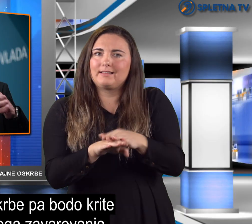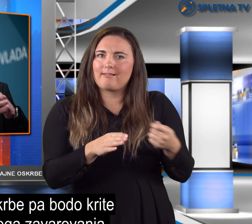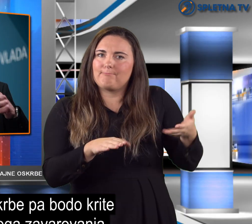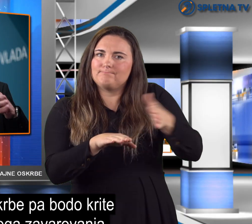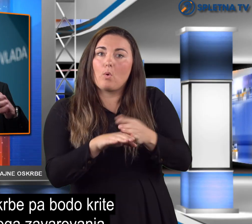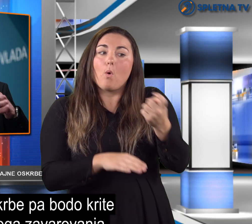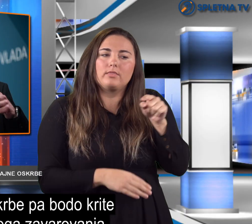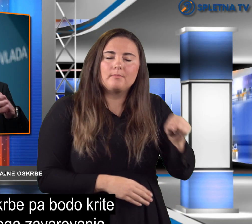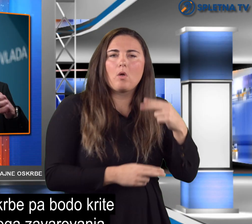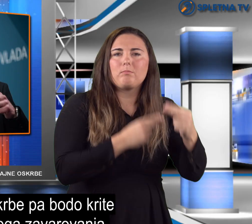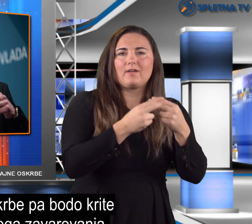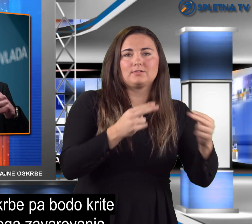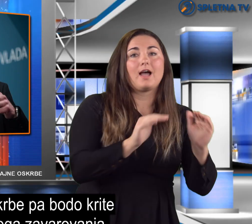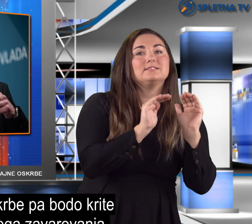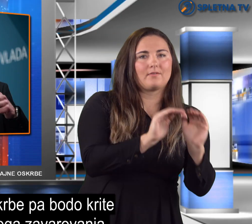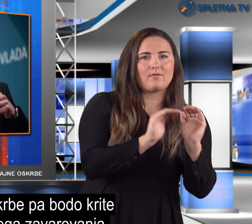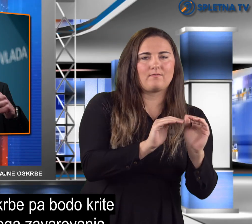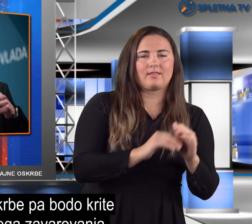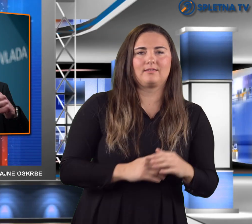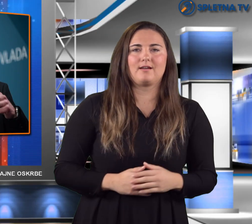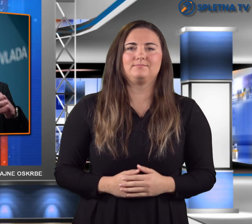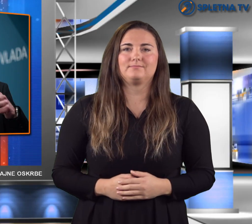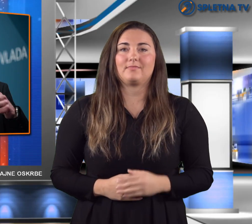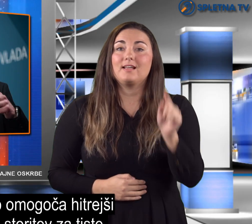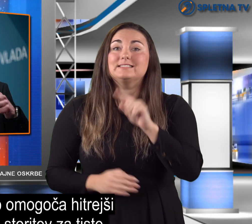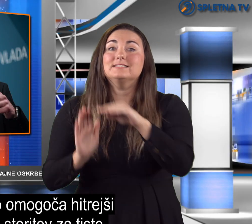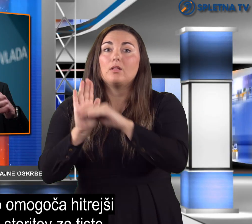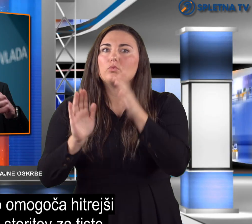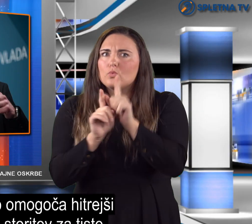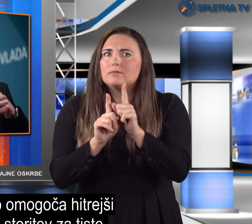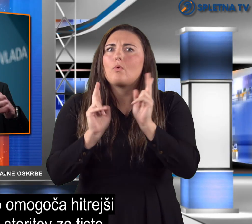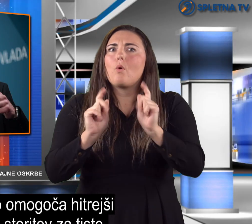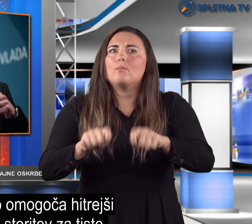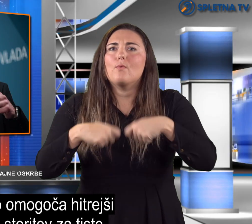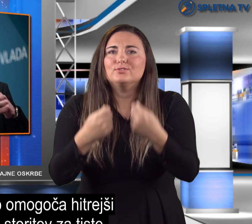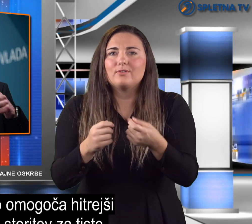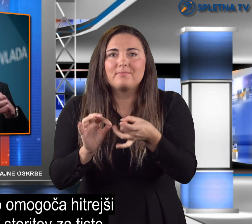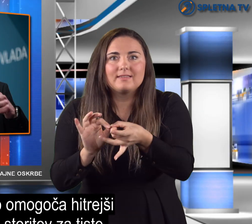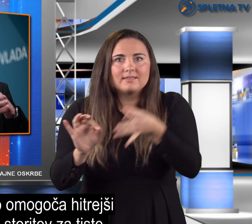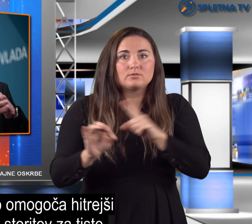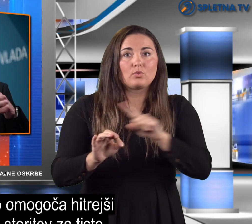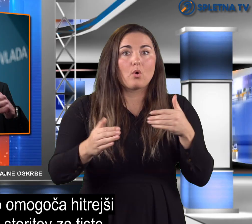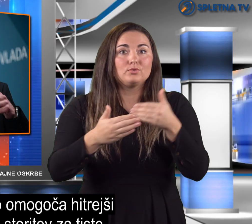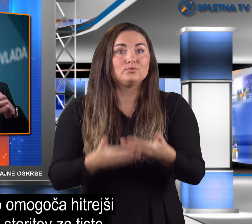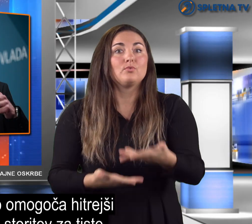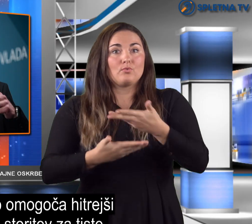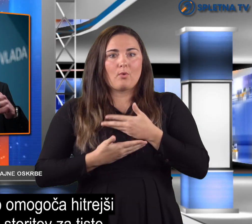obveznega zavarovanja. Zakon tako omogoča hitrejši dostop do storitev za tiste, ki